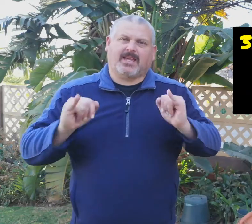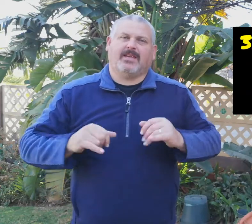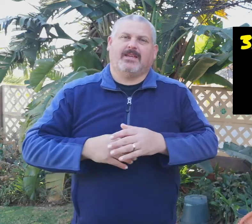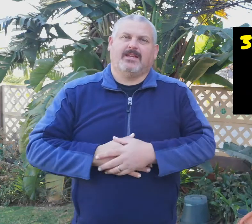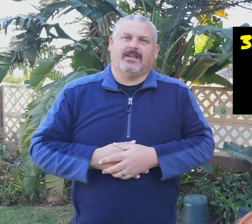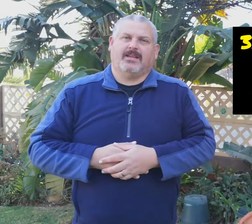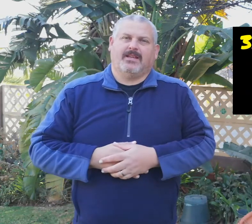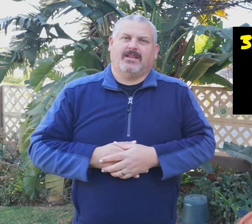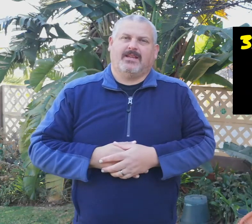ek.